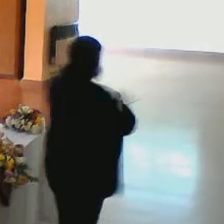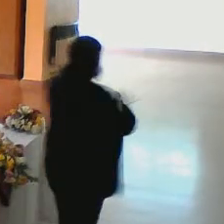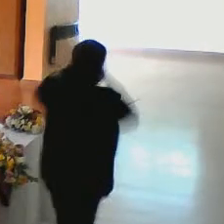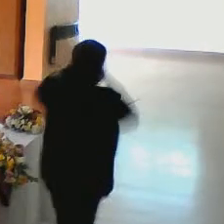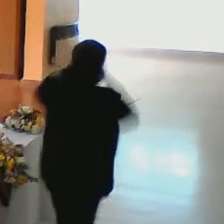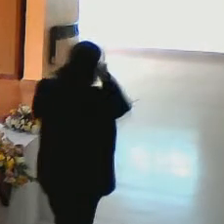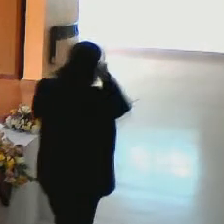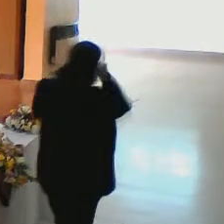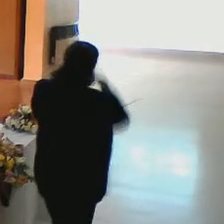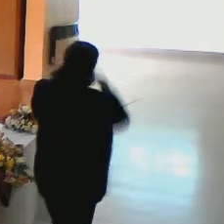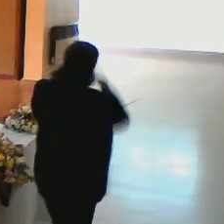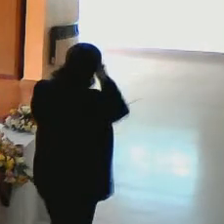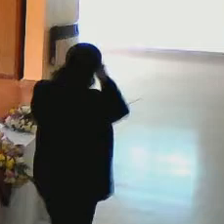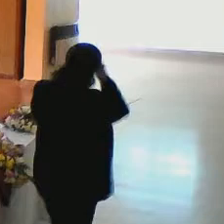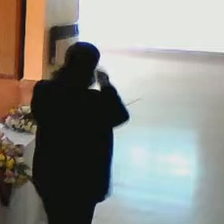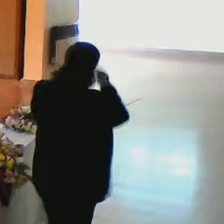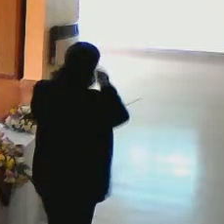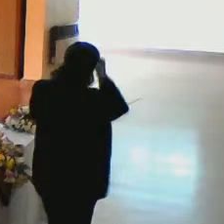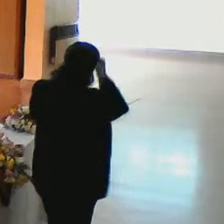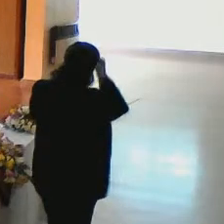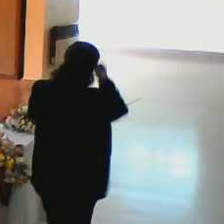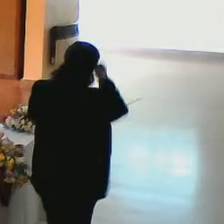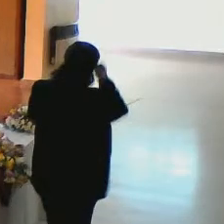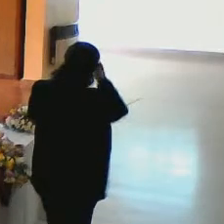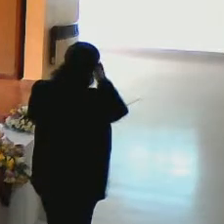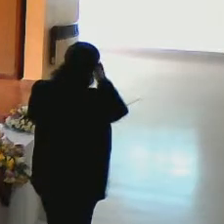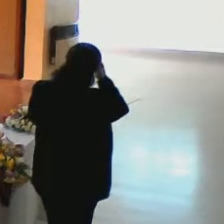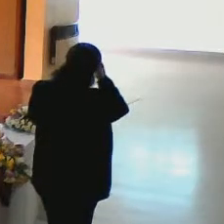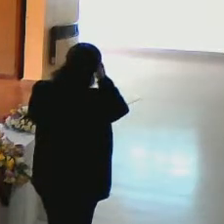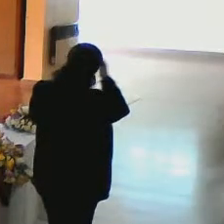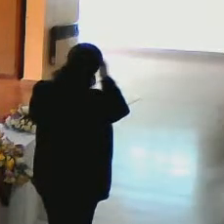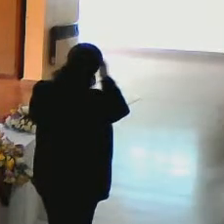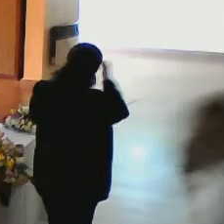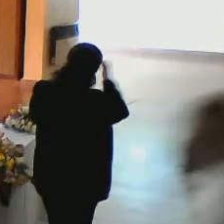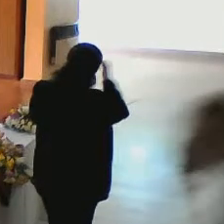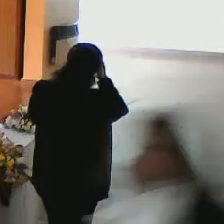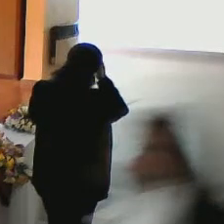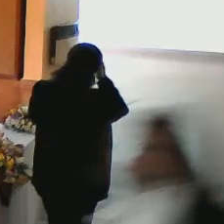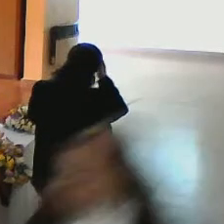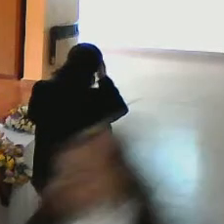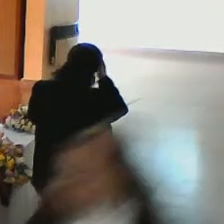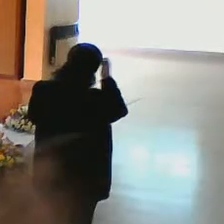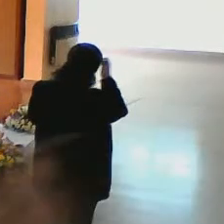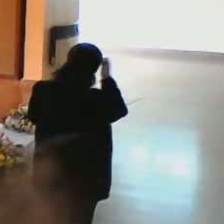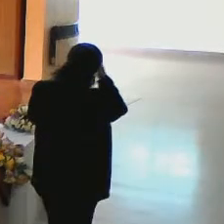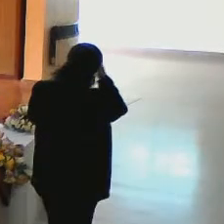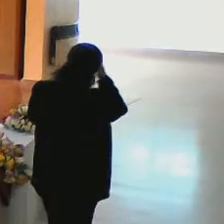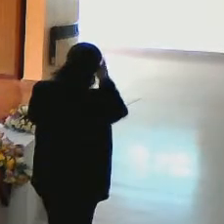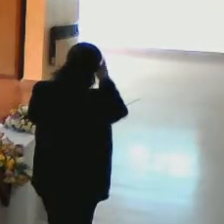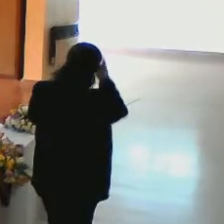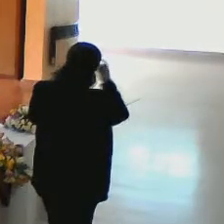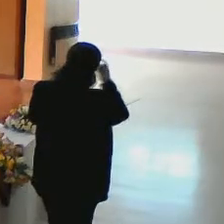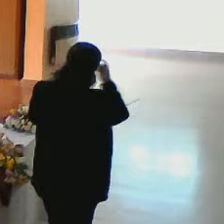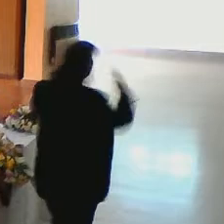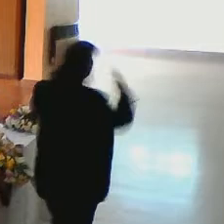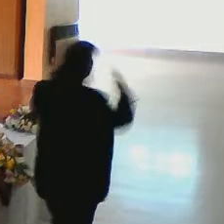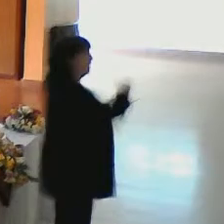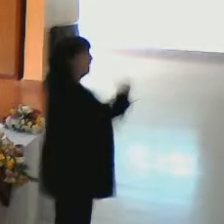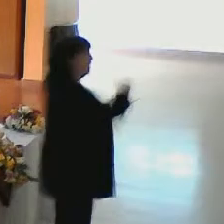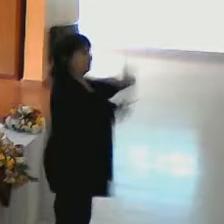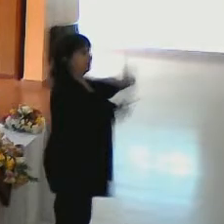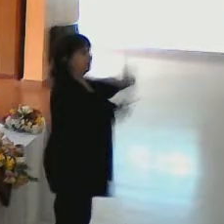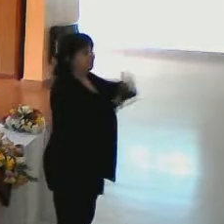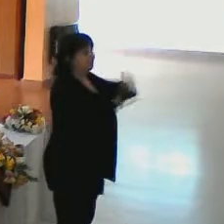cambiar la escuela, quedó así nomás. Son las cosas que a veces decimos nosotros los profesionales a los